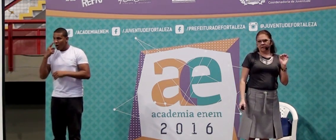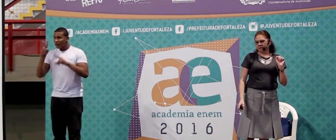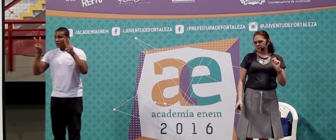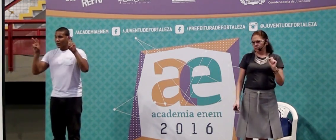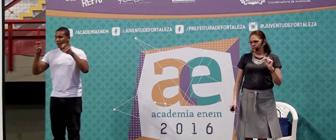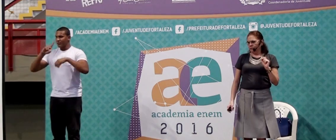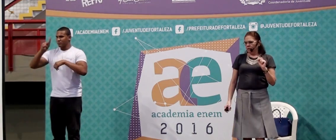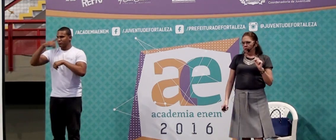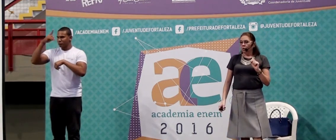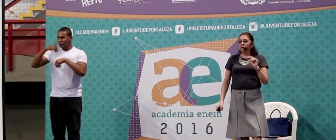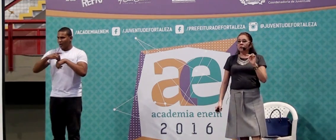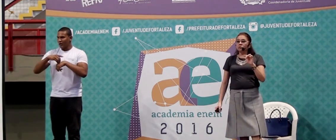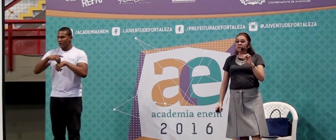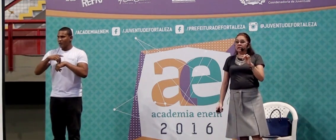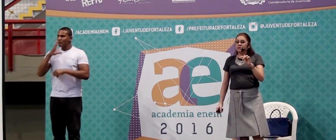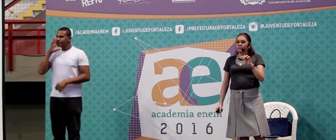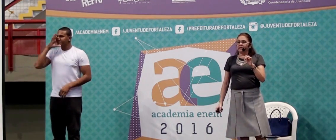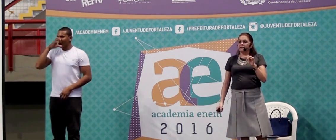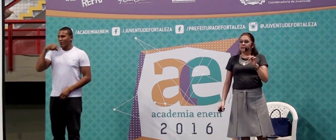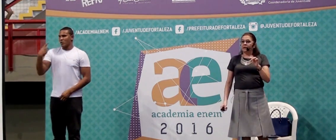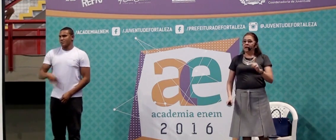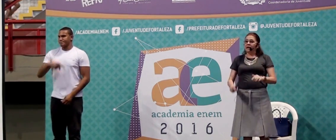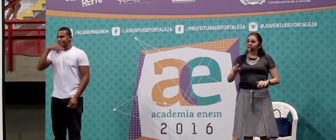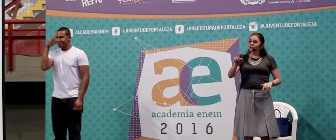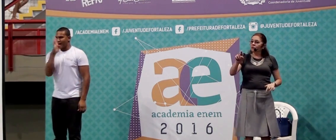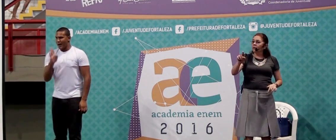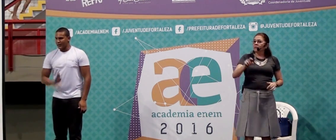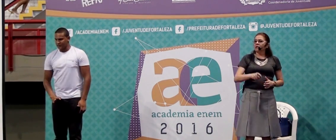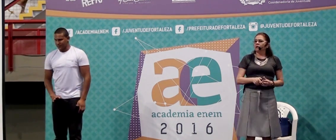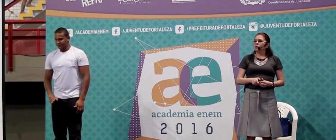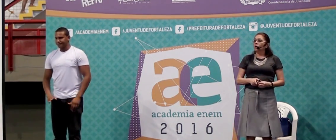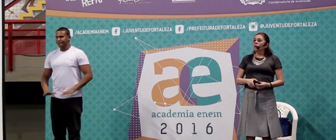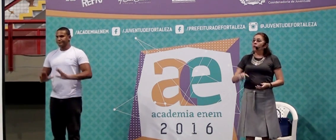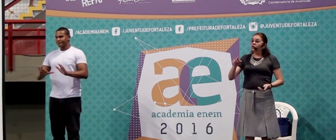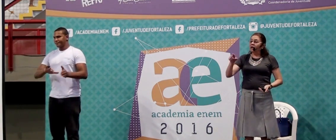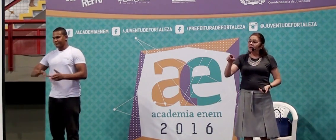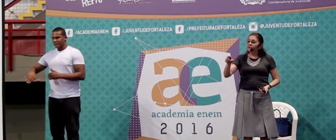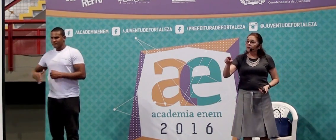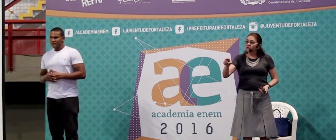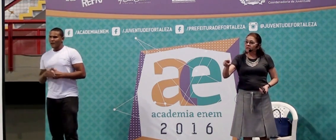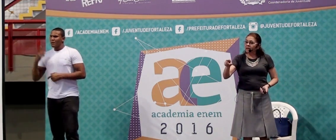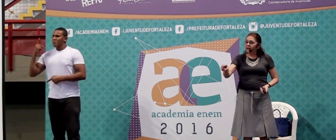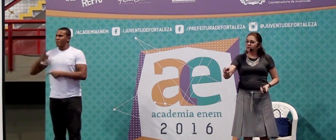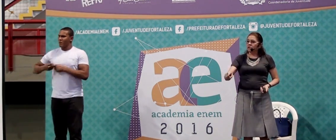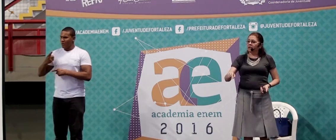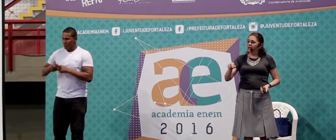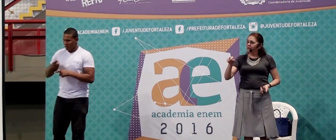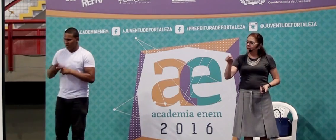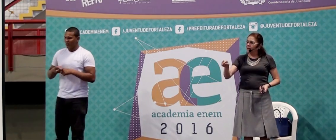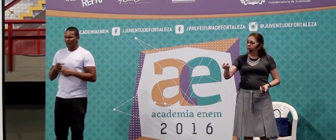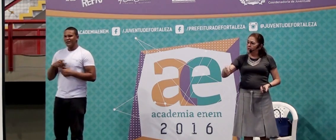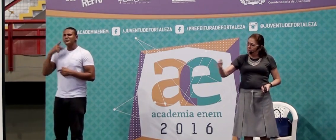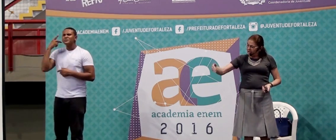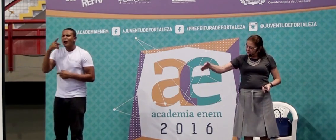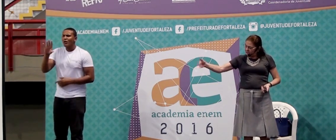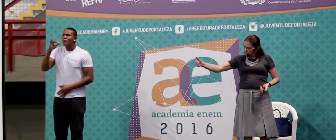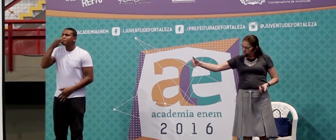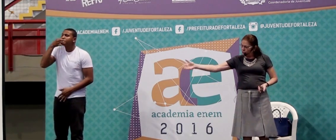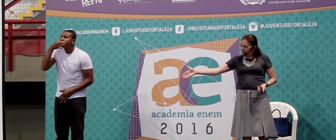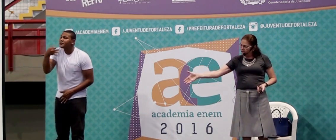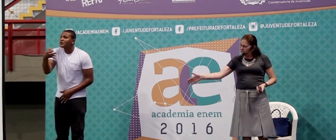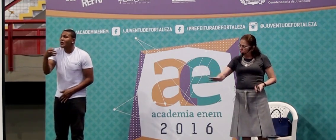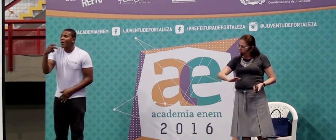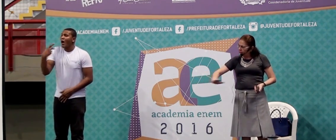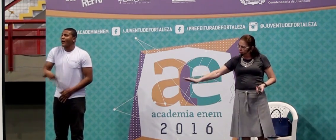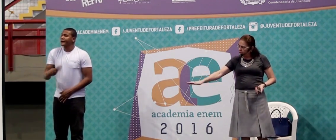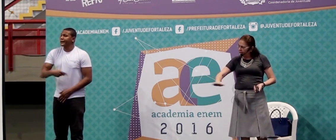dengue no Brasil. O que o texto quer saber é a sua opinião. Por que é que você acha que a dengue persiste